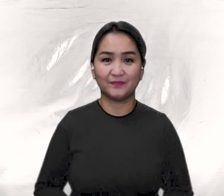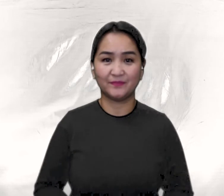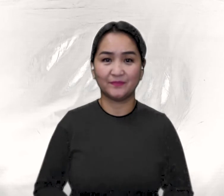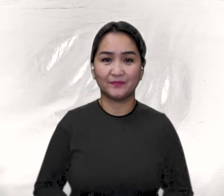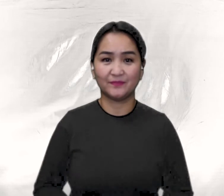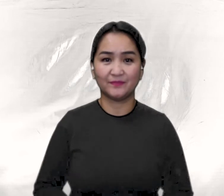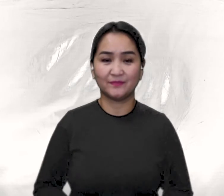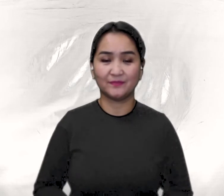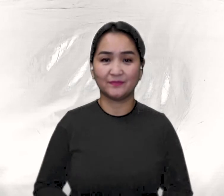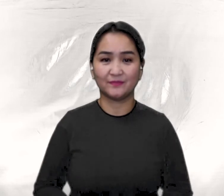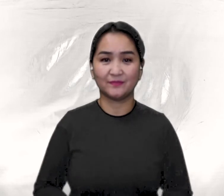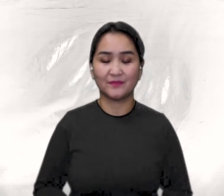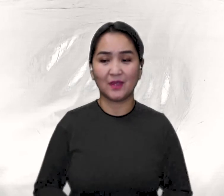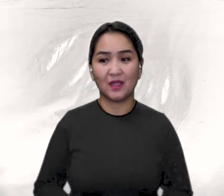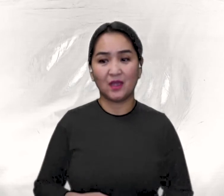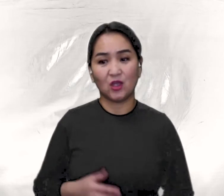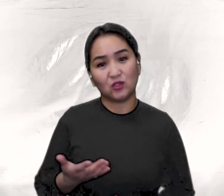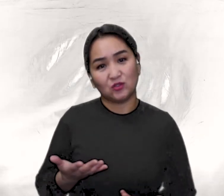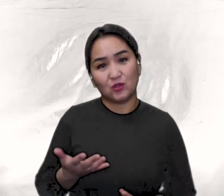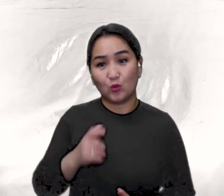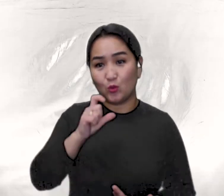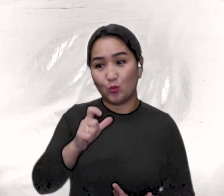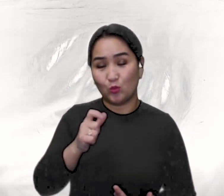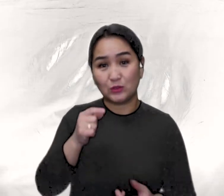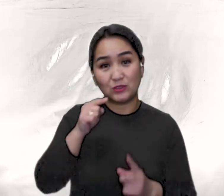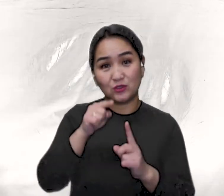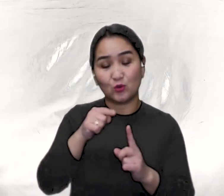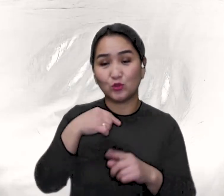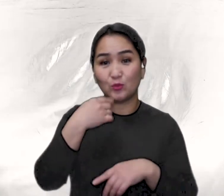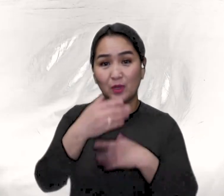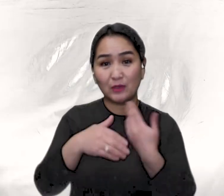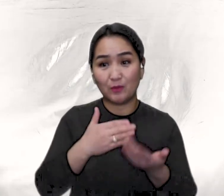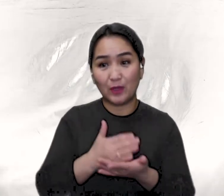тийм юм нэр юм гэсэн юм. Хурдны юм нэр. Хурдны юу яригдлаа?